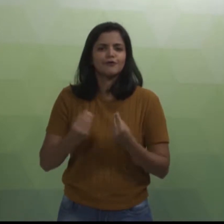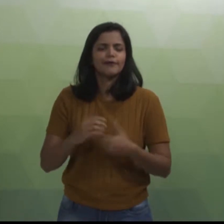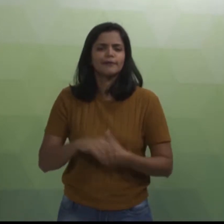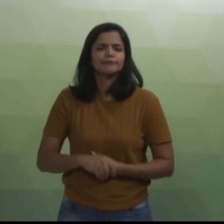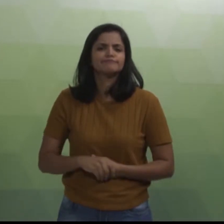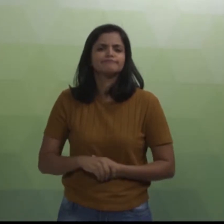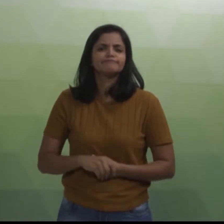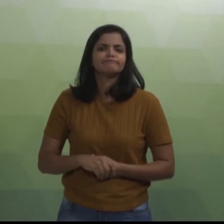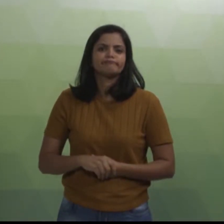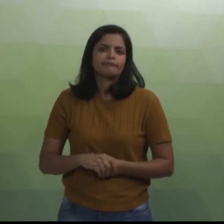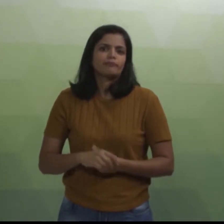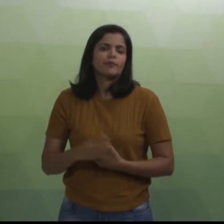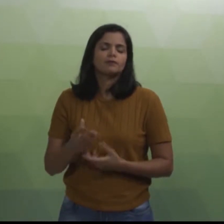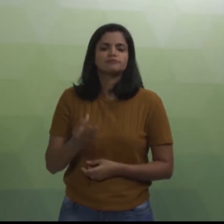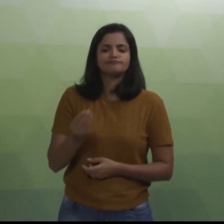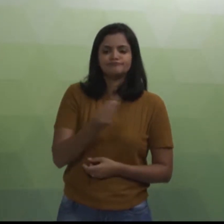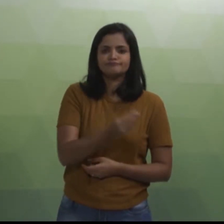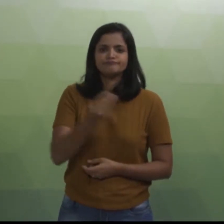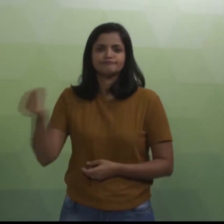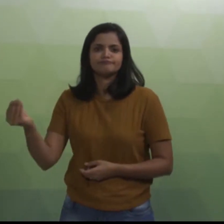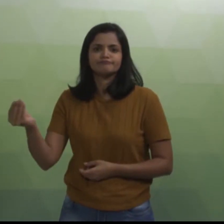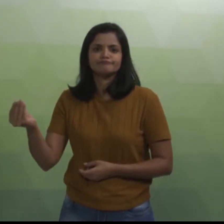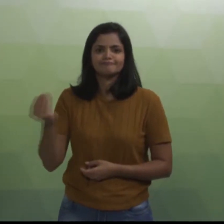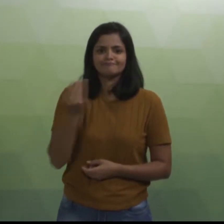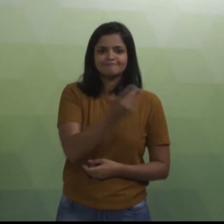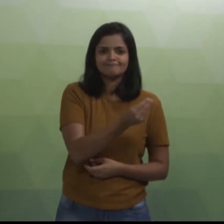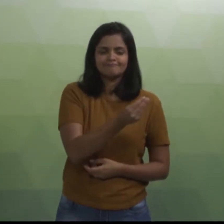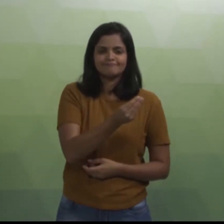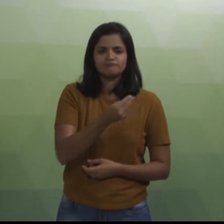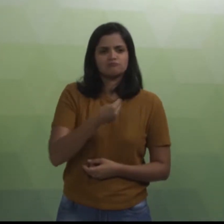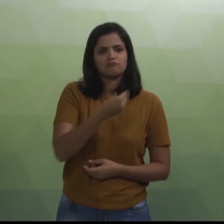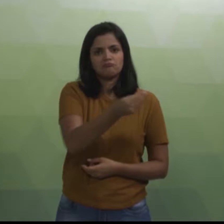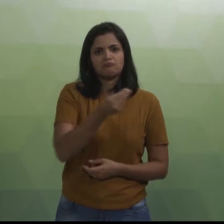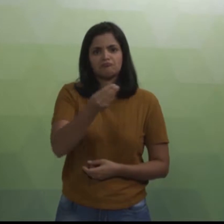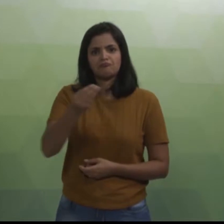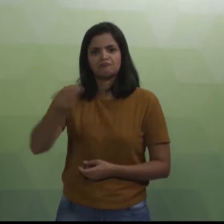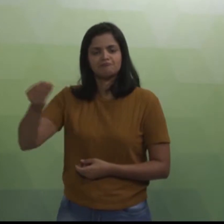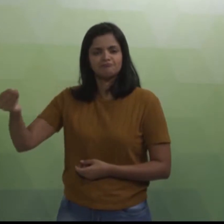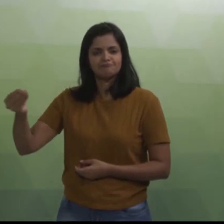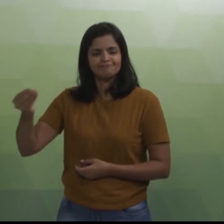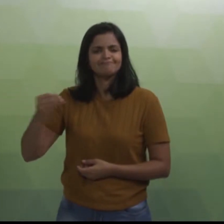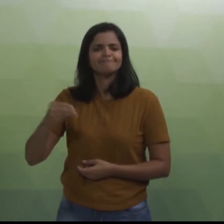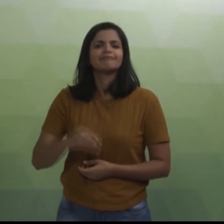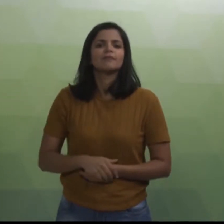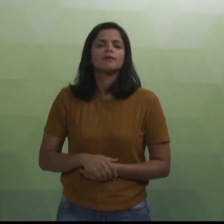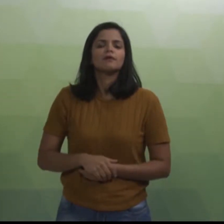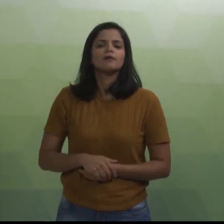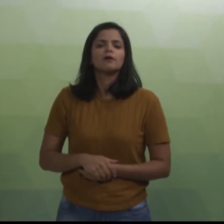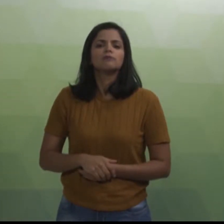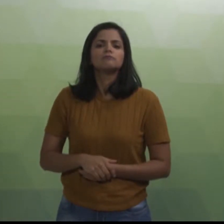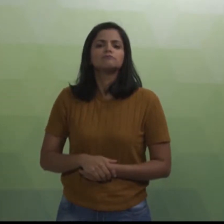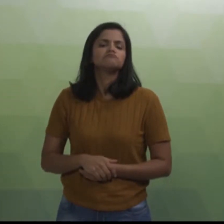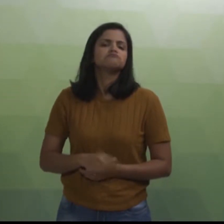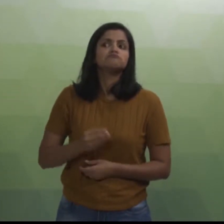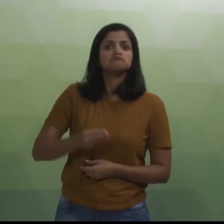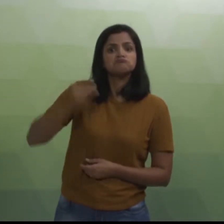E como se dá isso? Por exemplo, o verbo dar. Eu dou a vocês, eu dou a